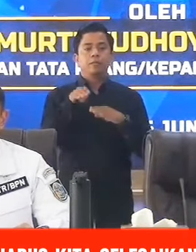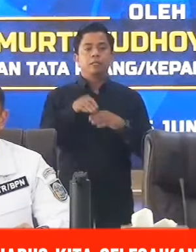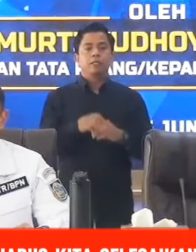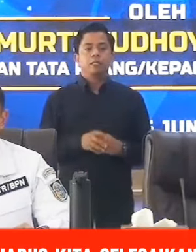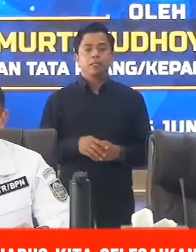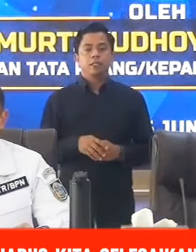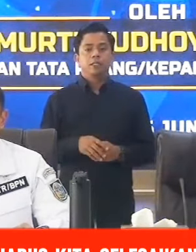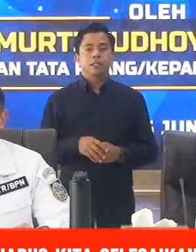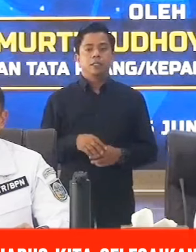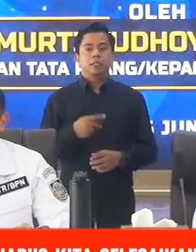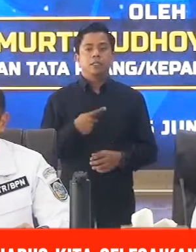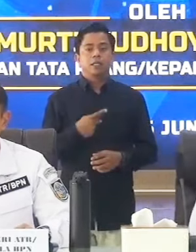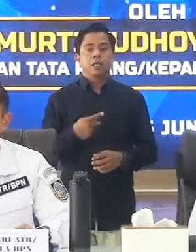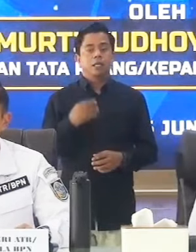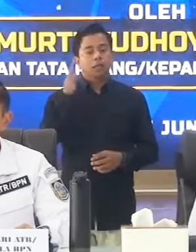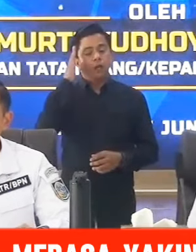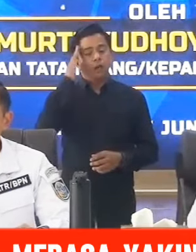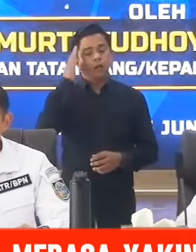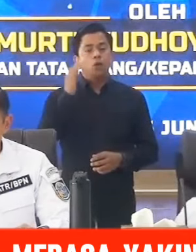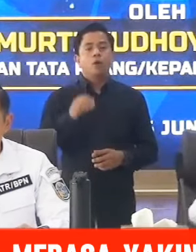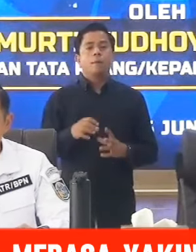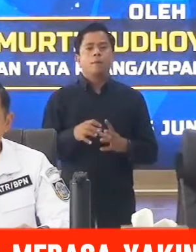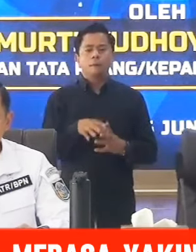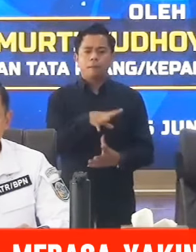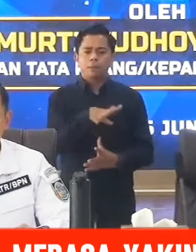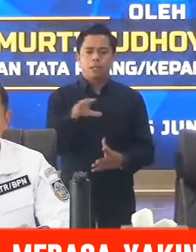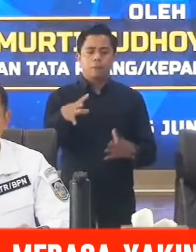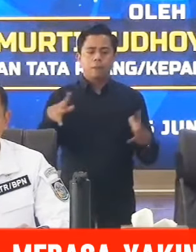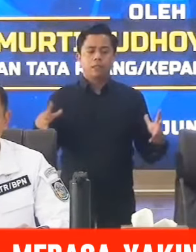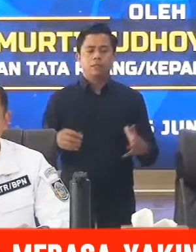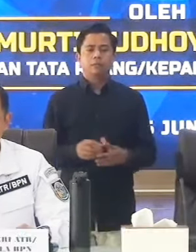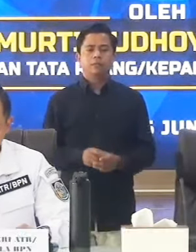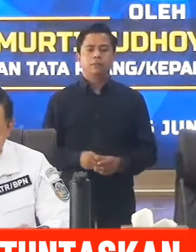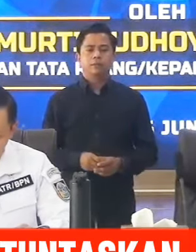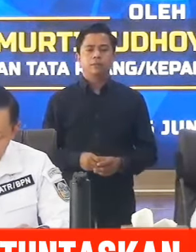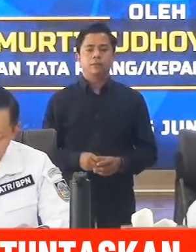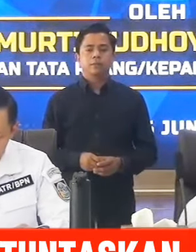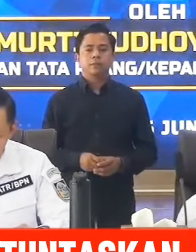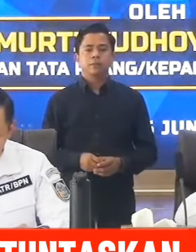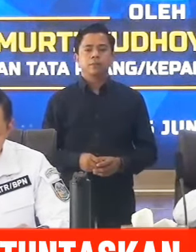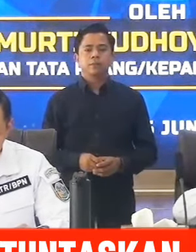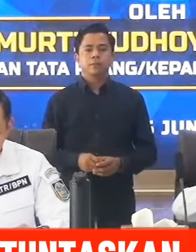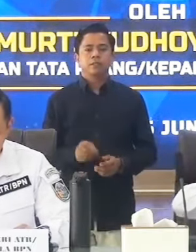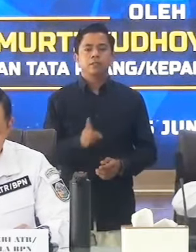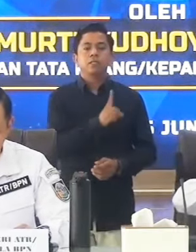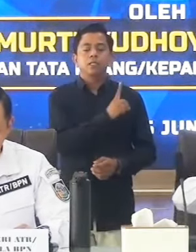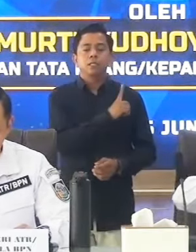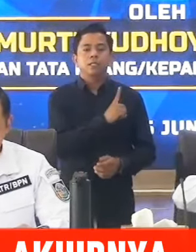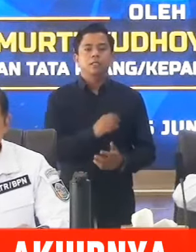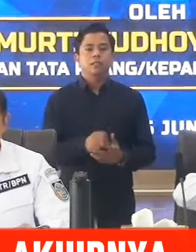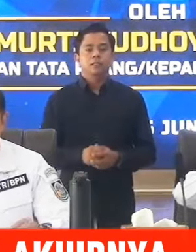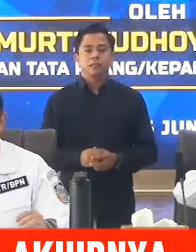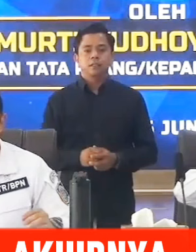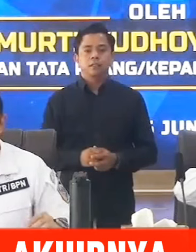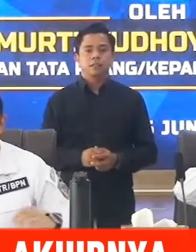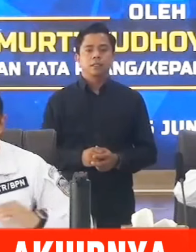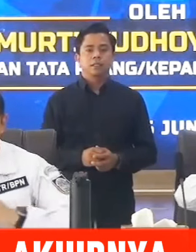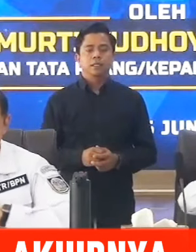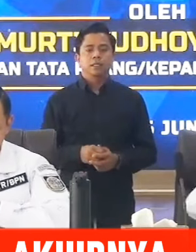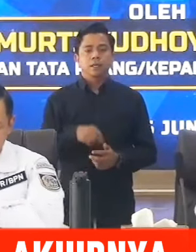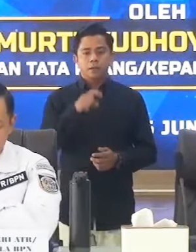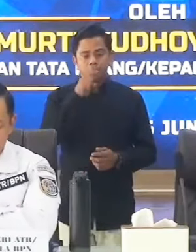banyak masalah yang harus kita selesaikan, tapi dengan sendiri kolaborasi saya yakin itu semua bisa kita tuntaskan. Bapak Ibu